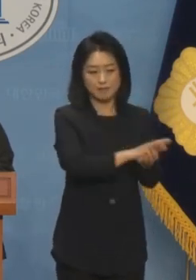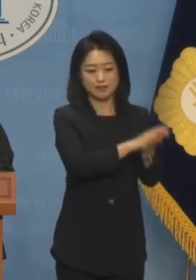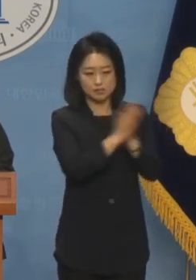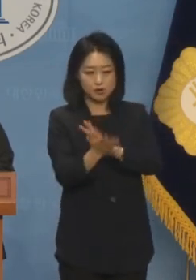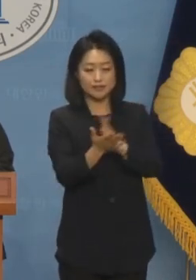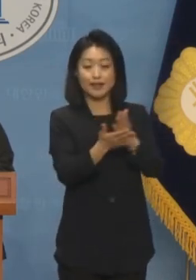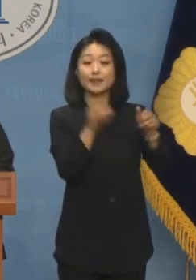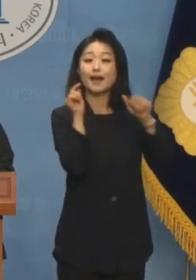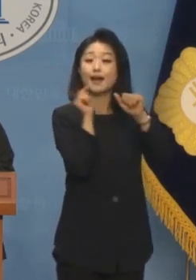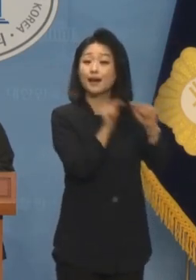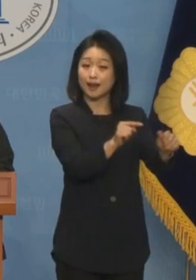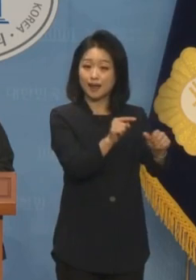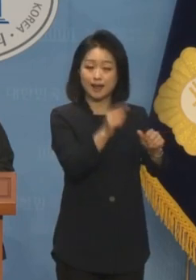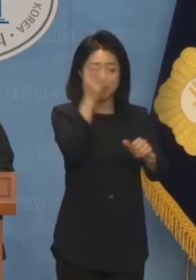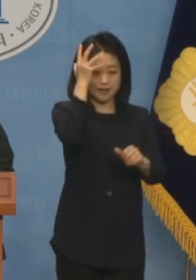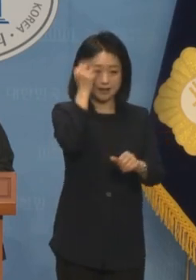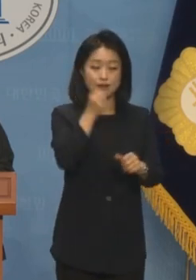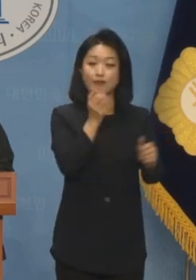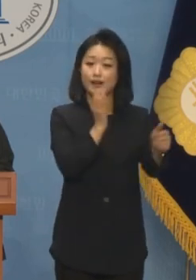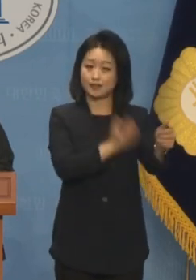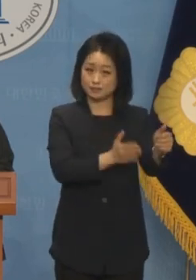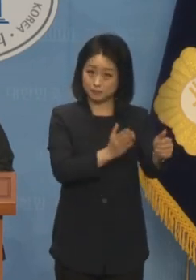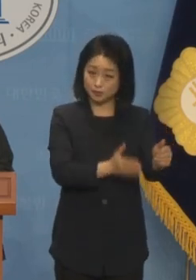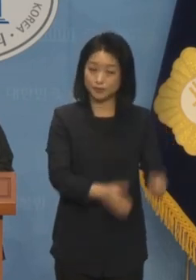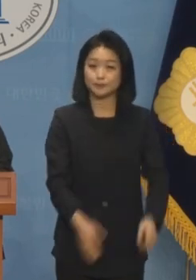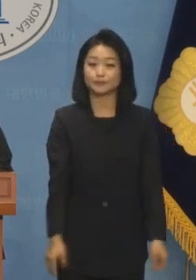명령이 담겨 있음을 명심하십시오.